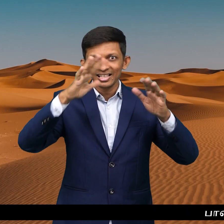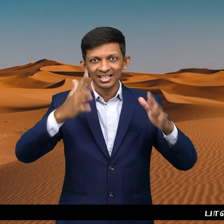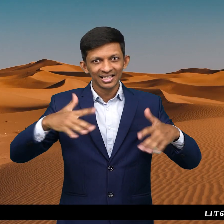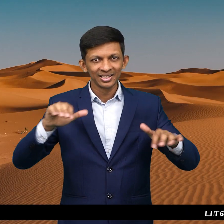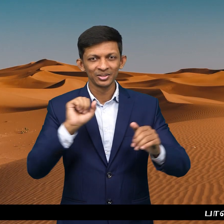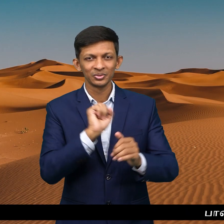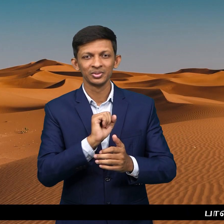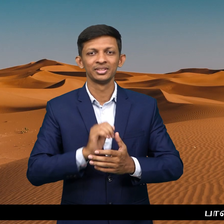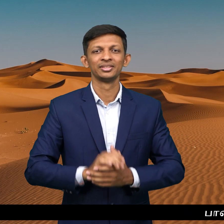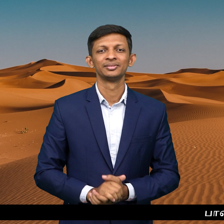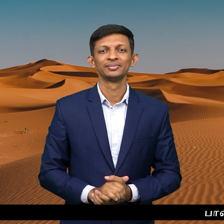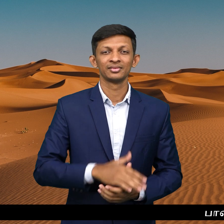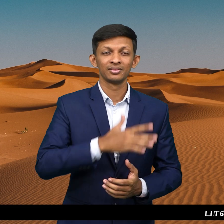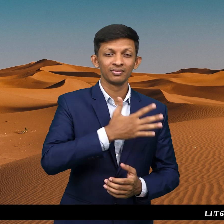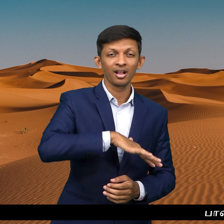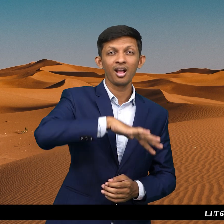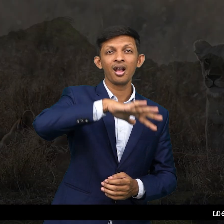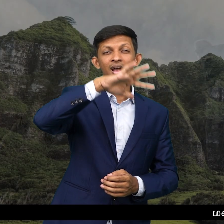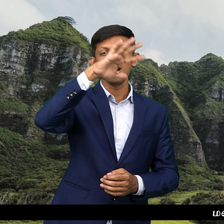பாலைவனம்,